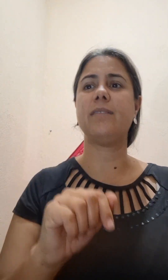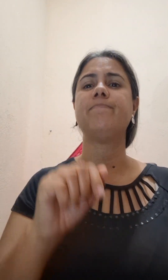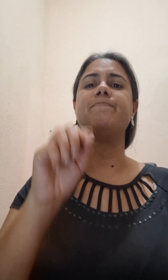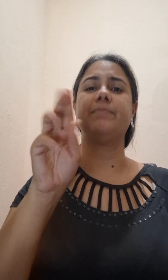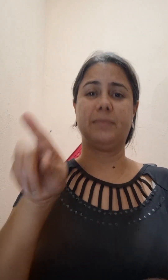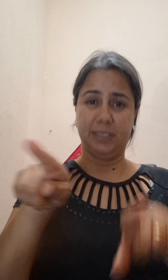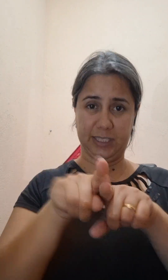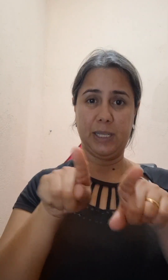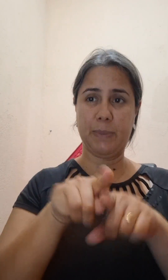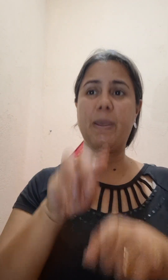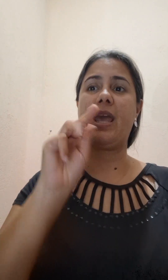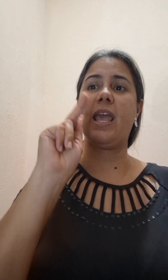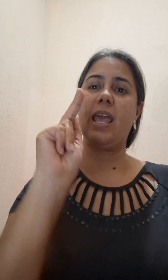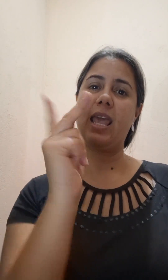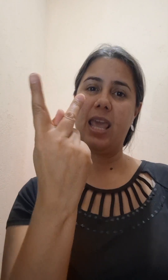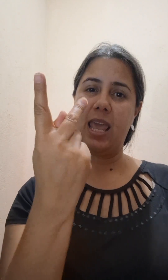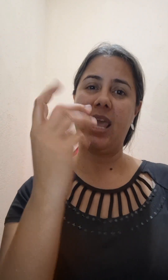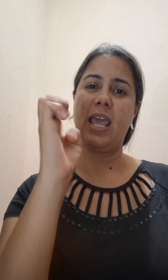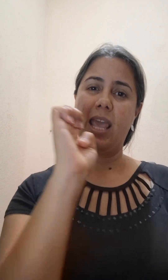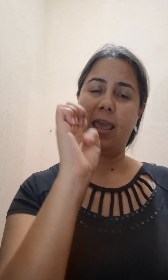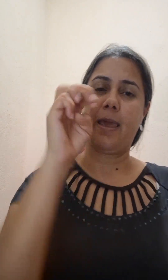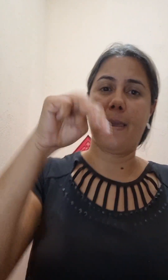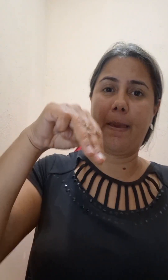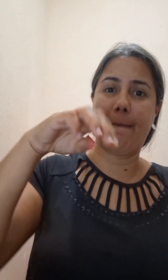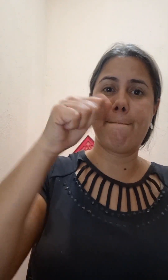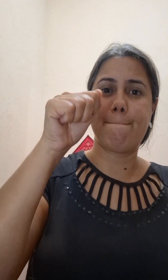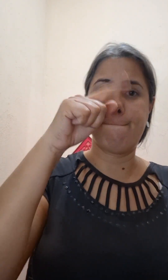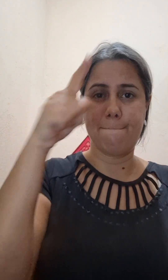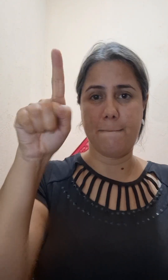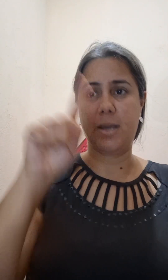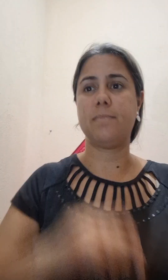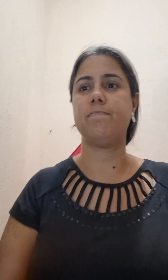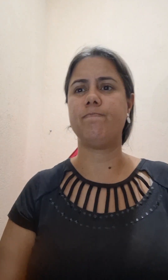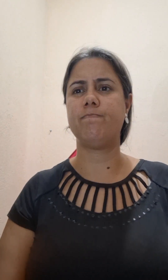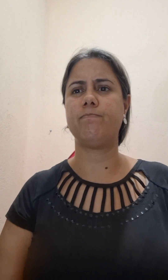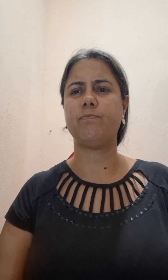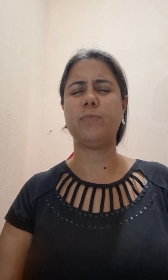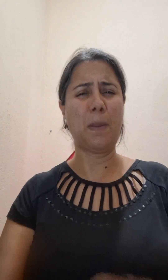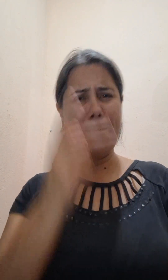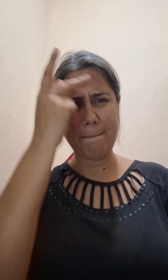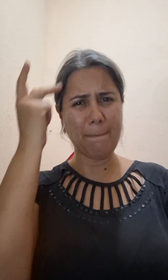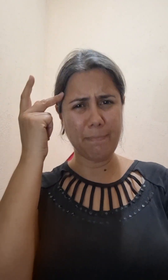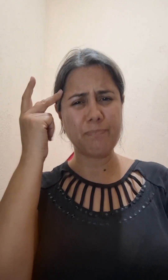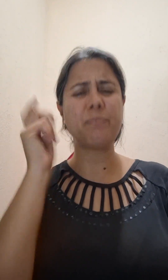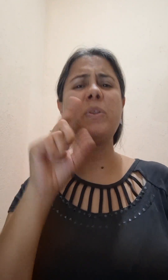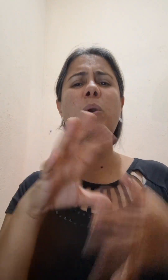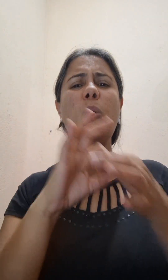também o Etan e também o Emã.